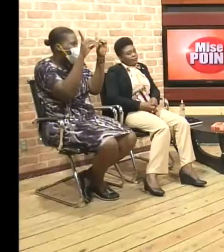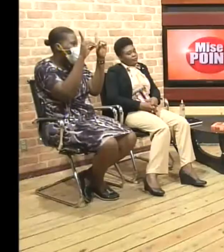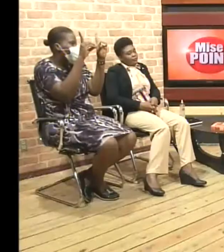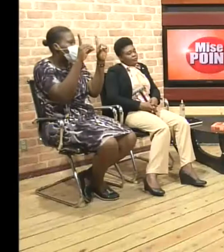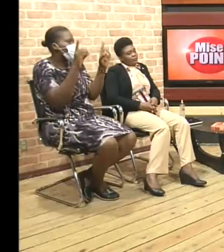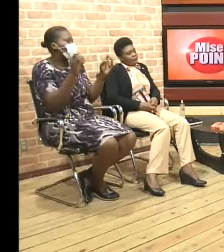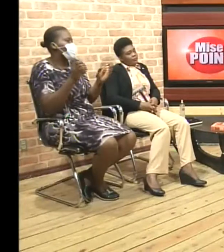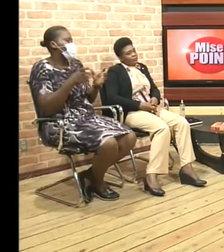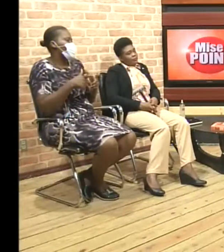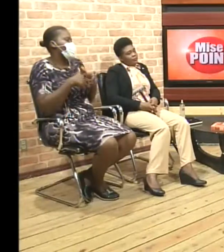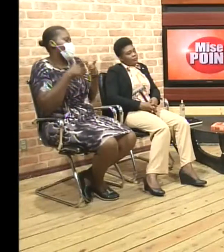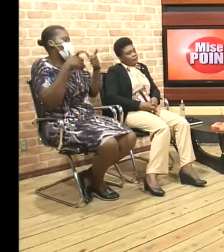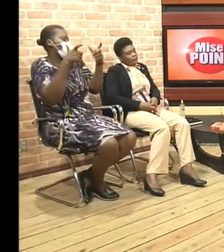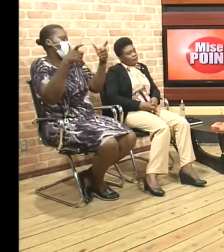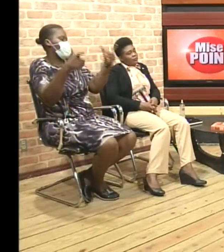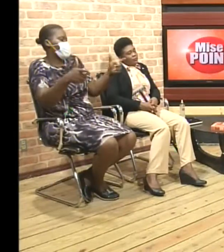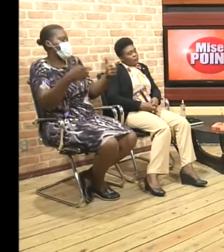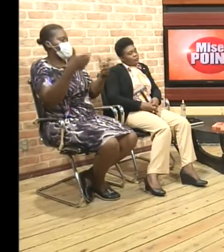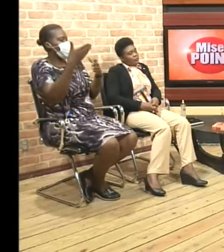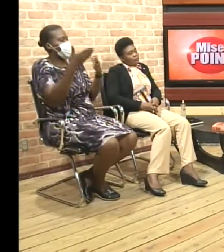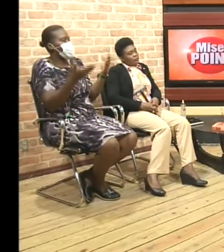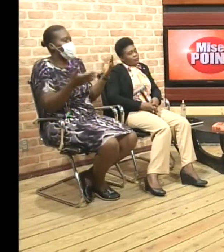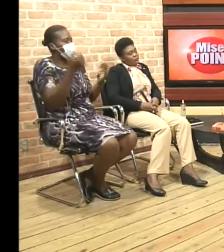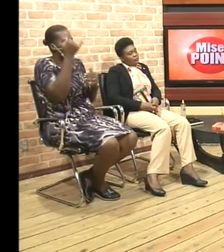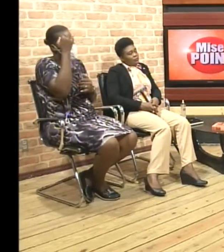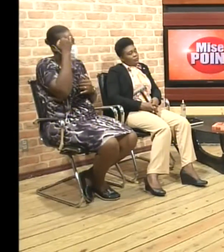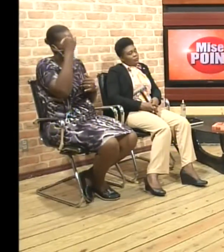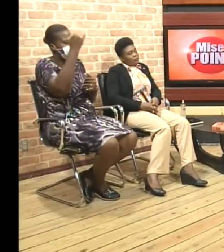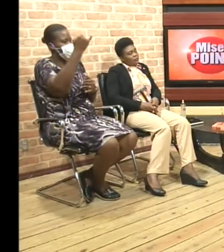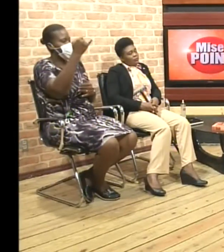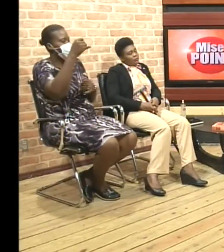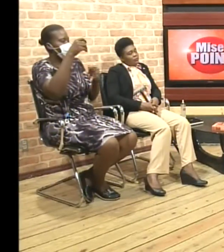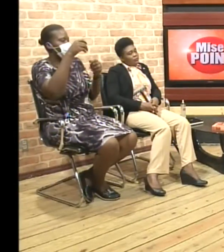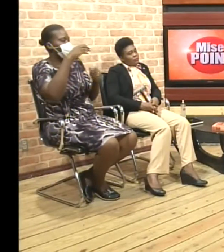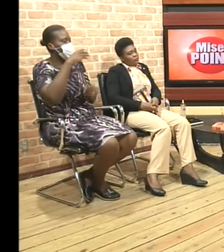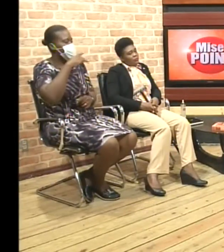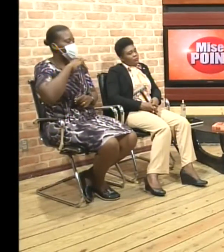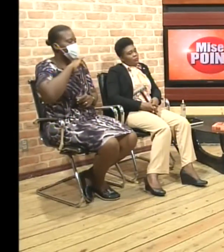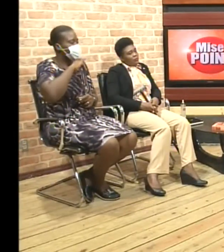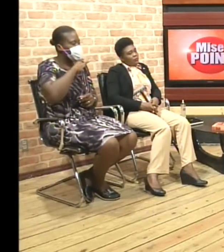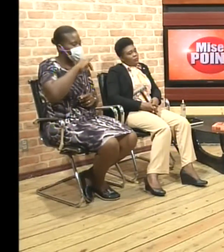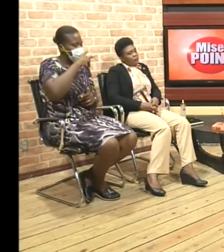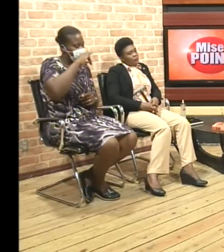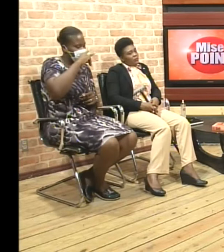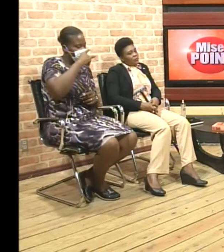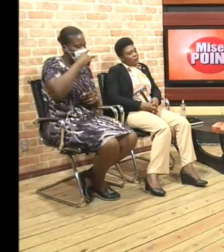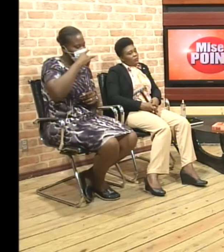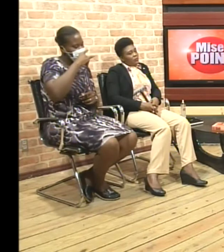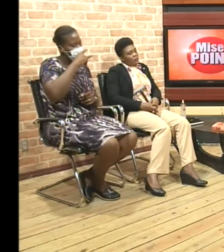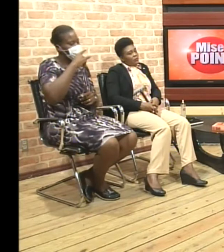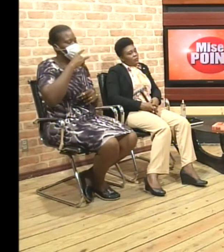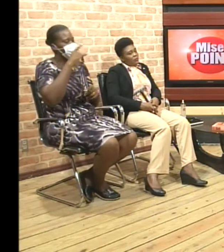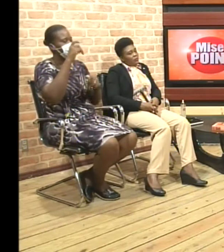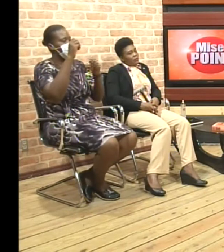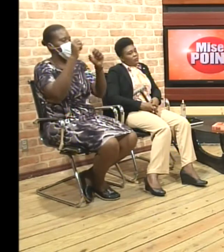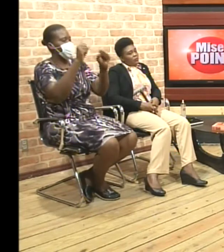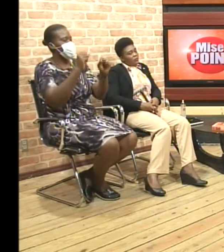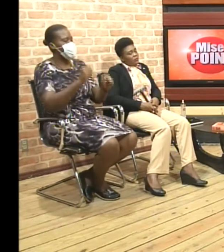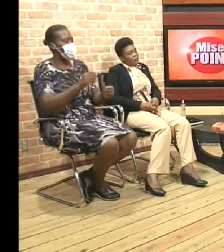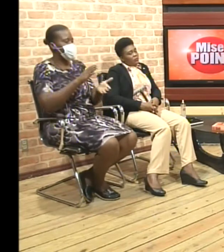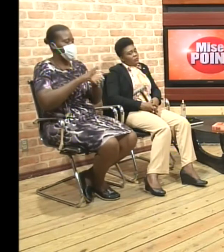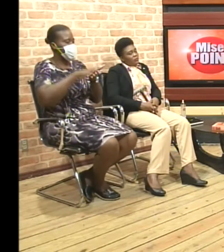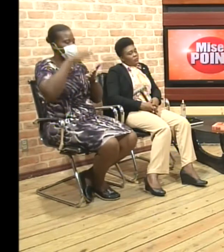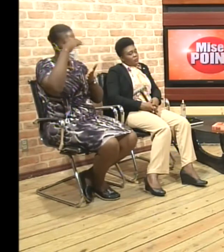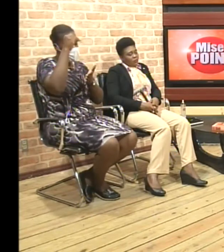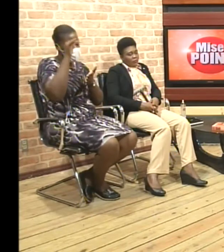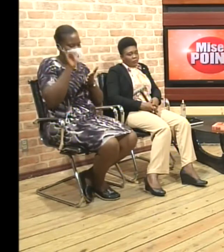morceau, bon, l'idée c'est permettre que Timoun qui a besoin spéciaux capable et même toi apprendre même côté Timoun qui va